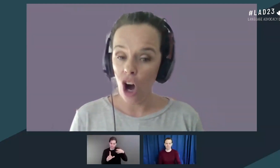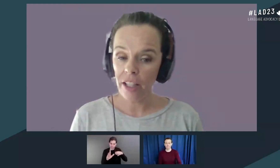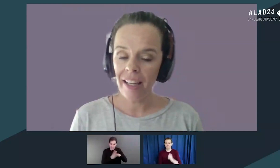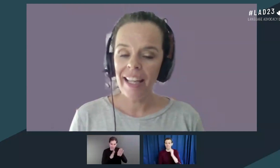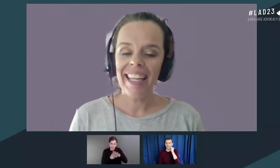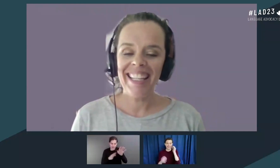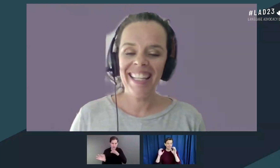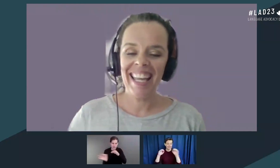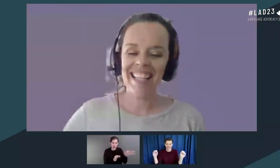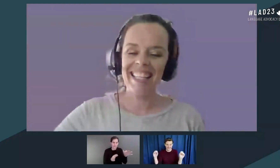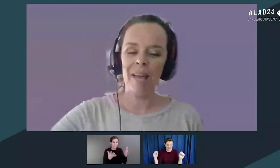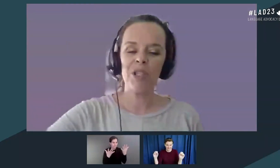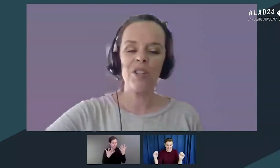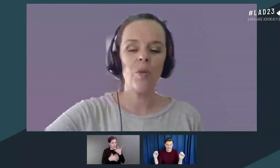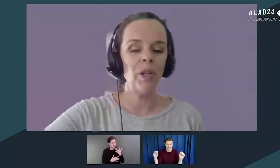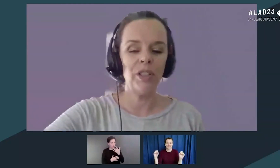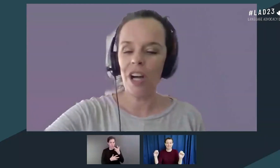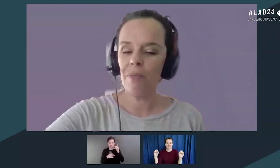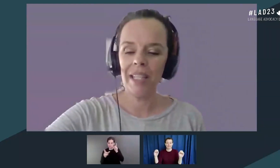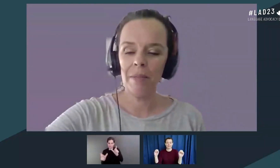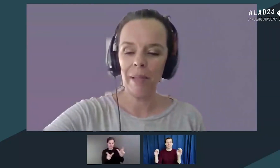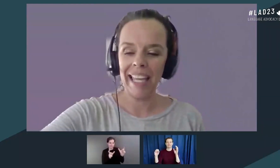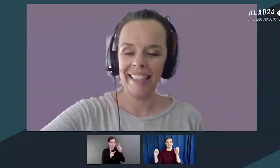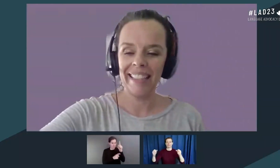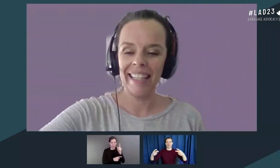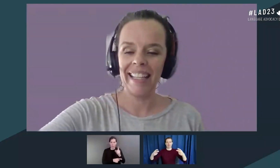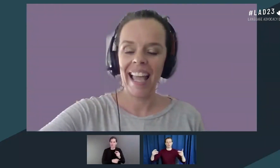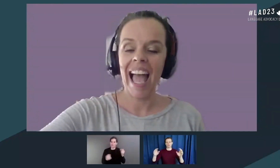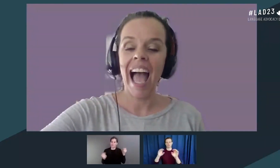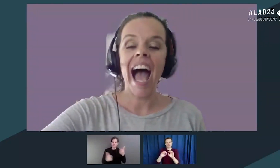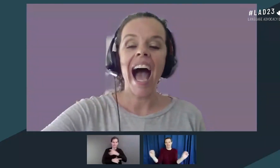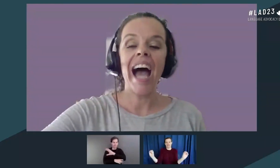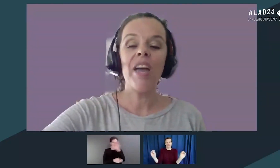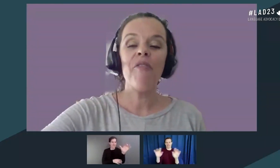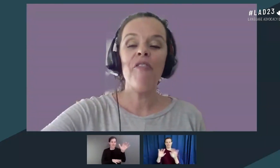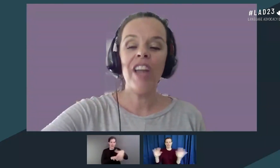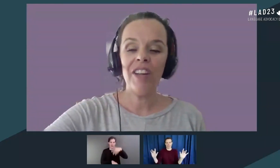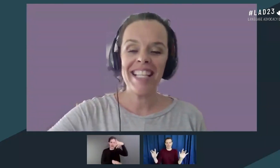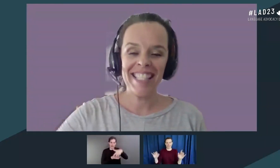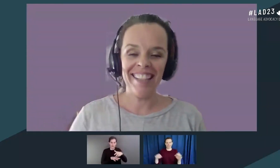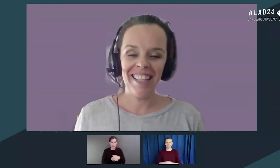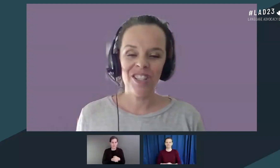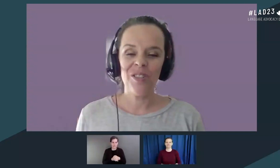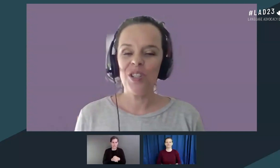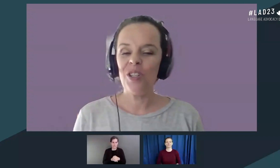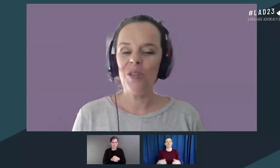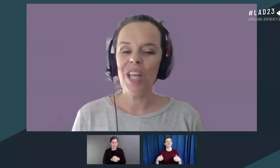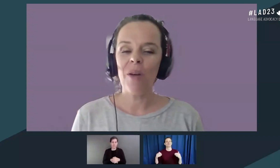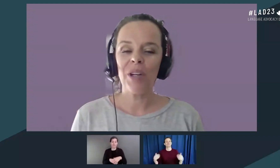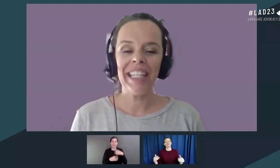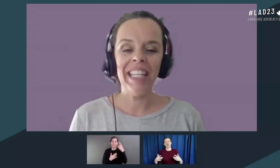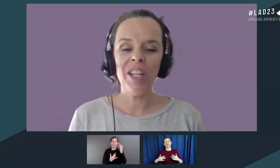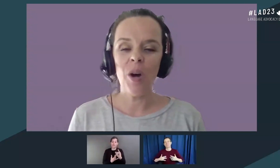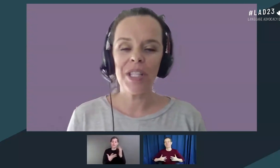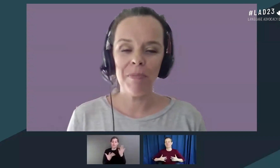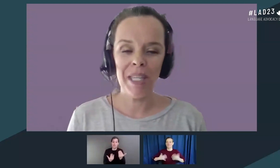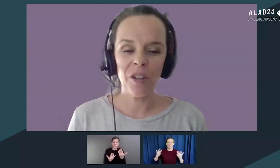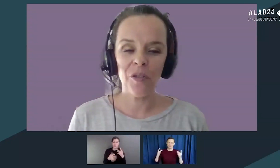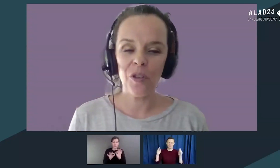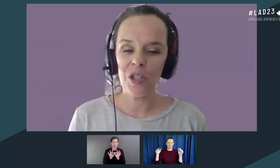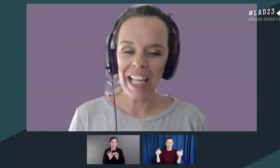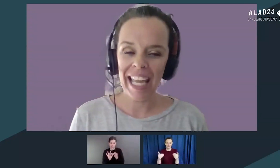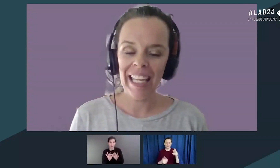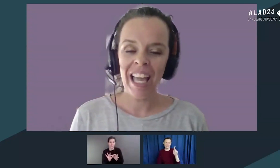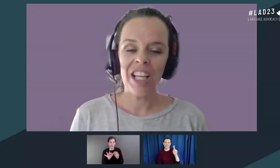disponibles. Le paramètre par défaut None, aucun, indique que les sous-titres ne seront pas affichés. Je suis très heureuse de vous présenter notre conférencière